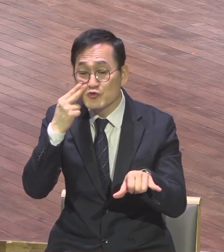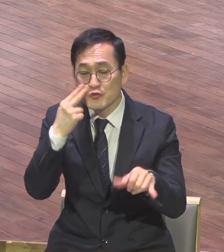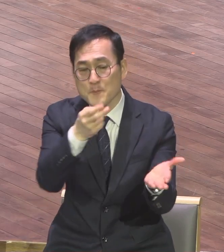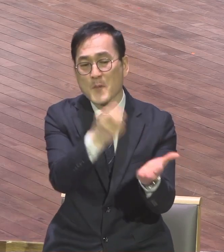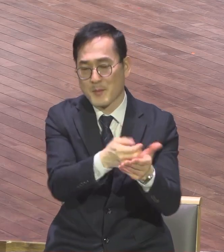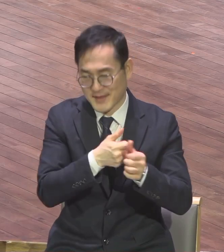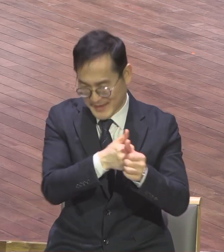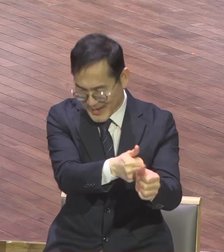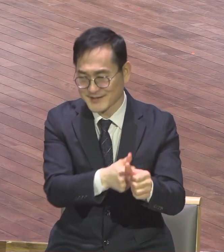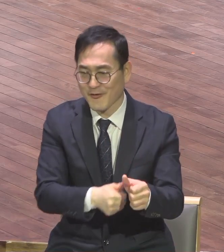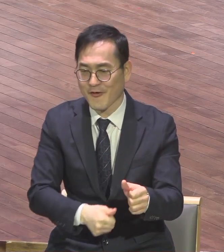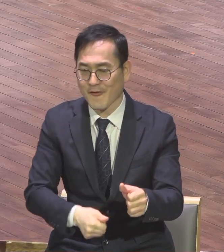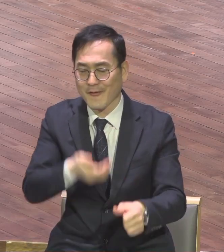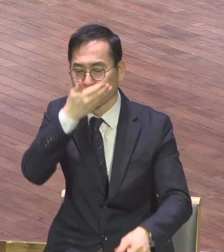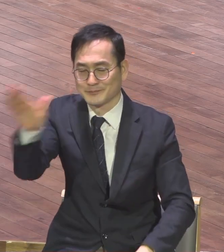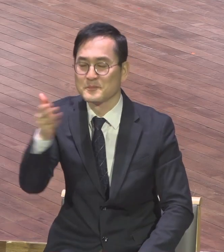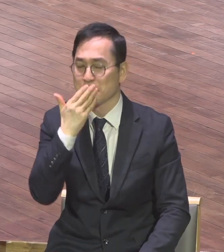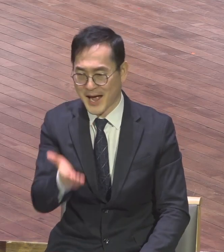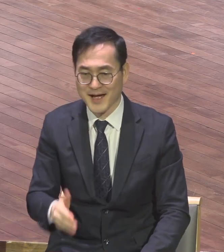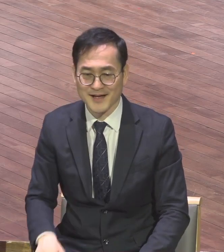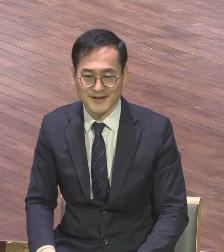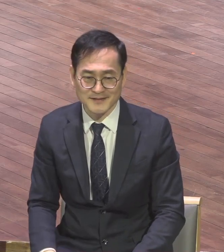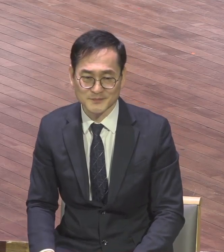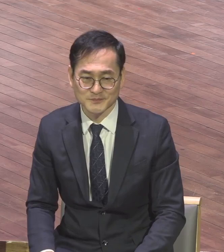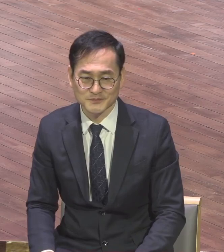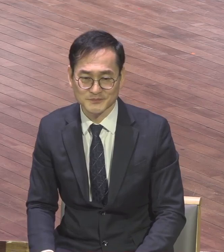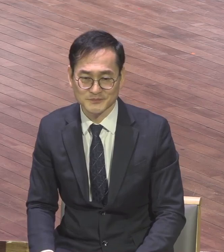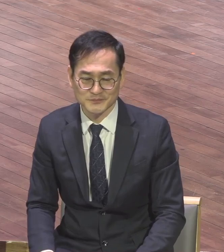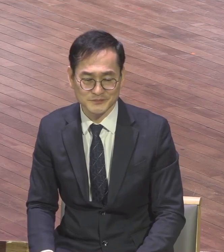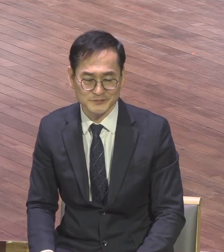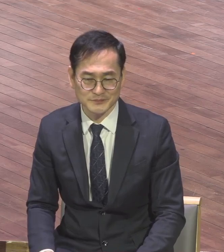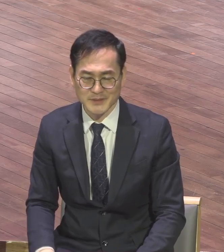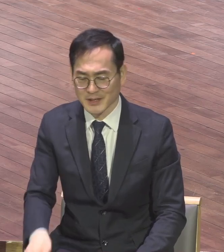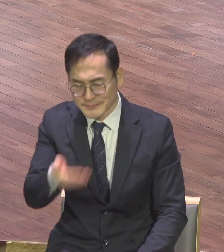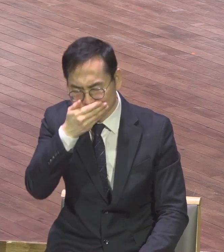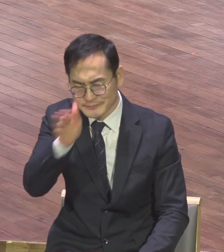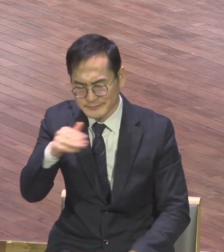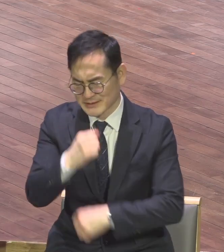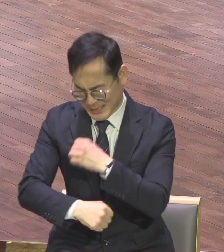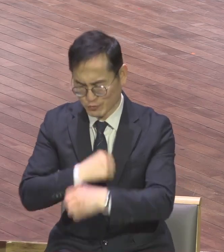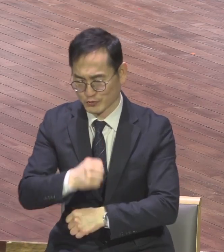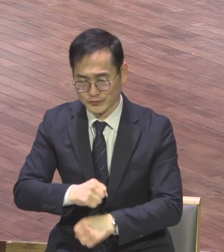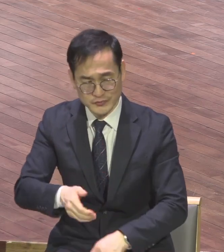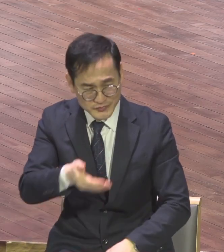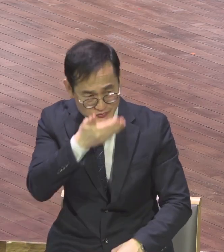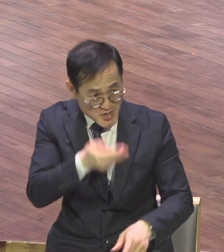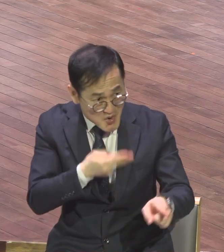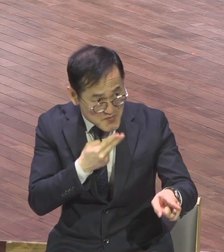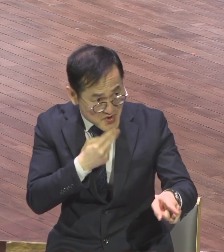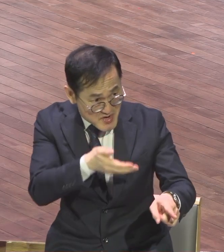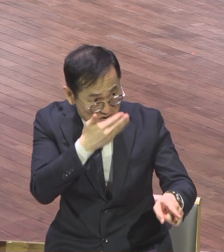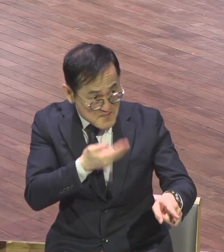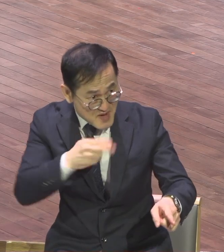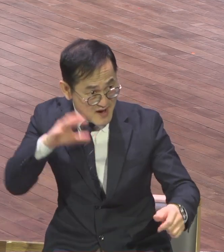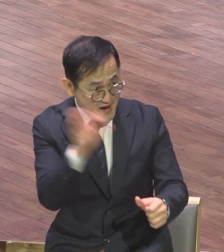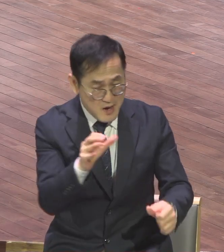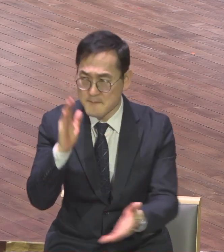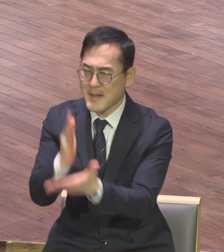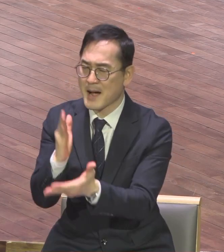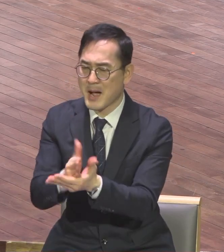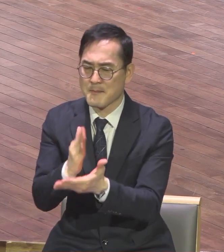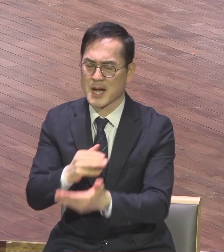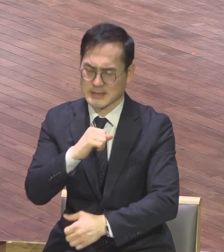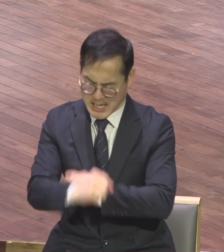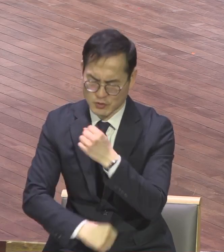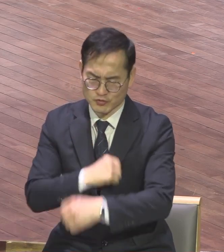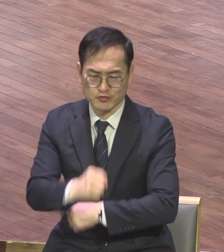미국 방침이 적용이 된다. 미국은 마스크 착용은 개인의 자유니까 안 썼다고 따지지 마라. 이렇게.